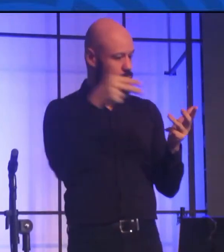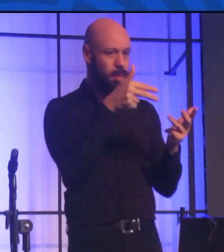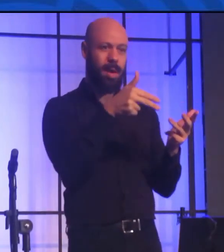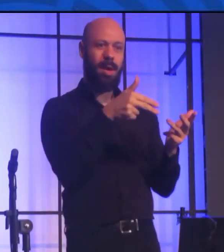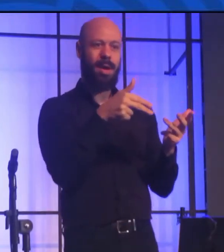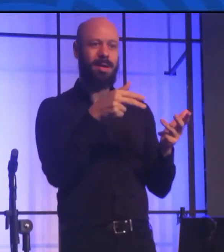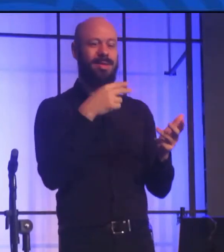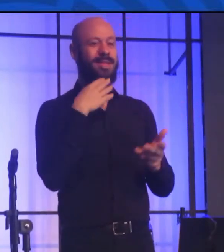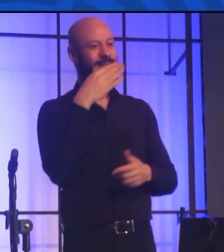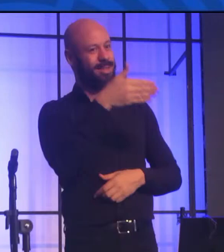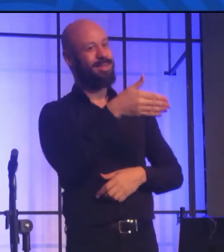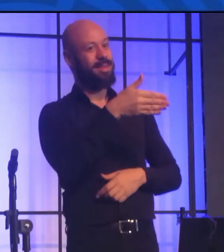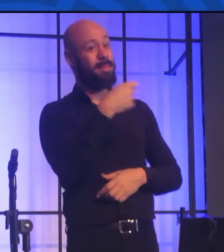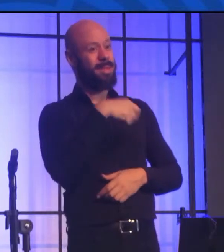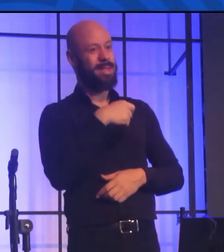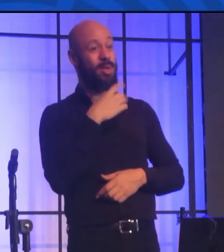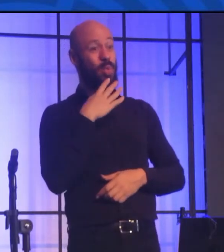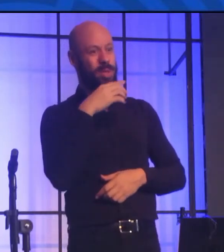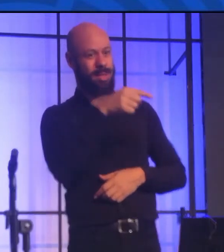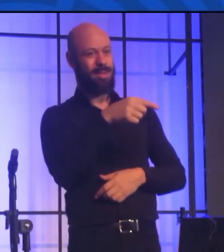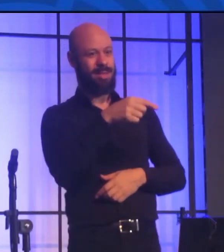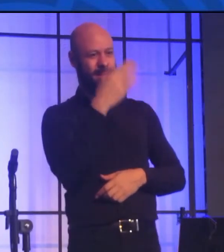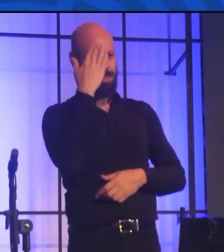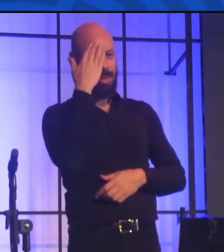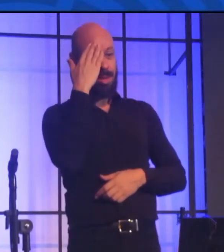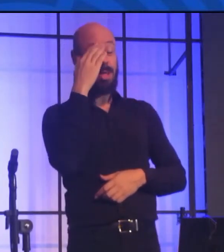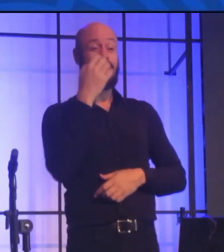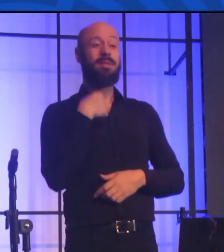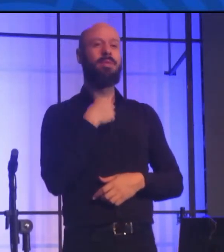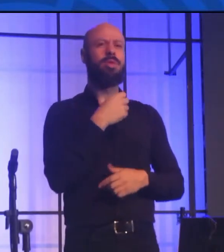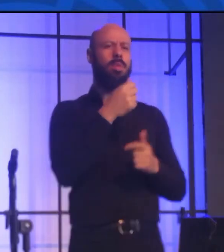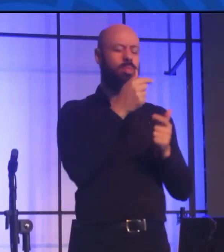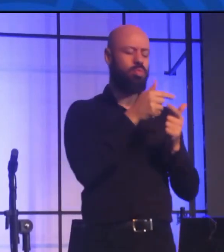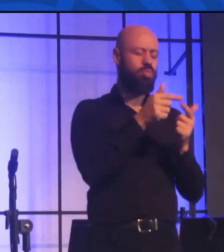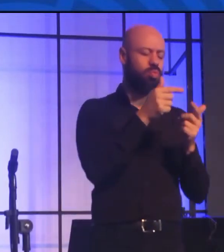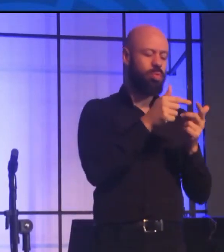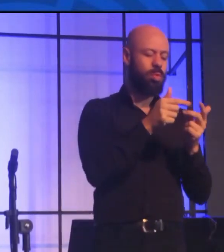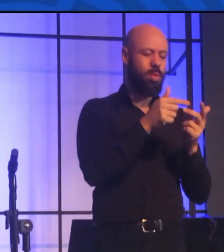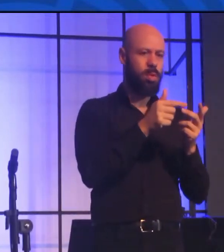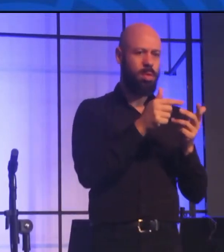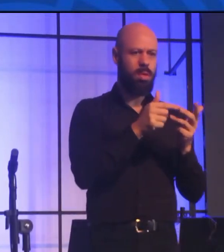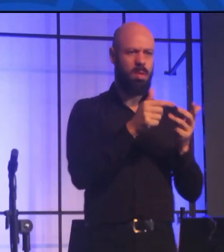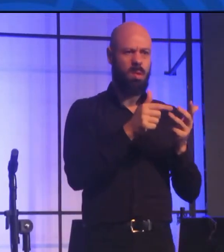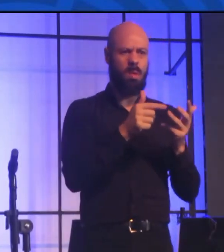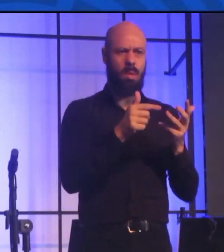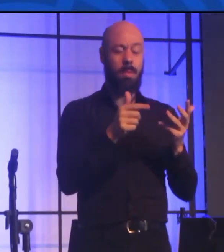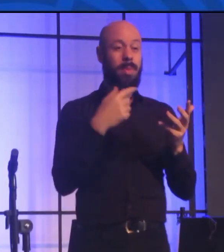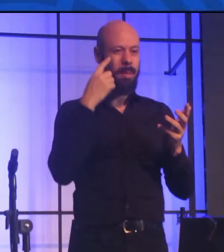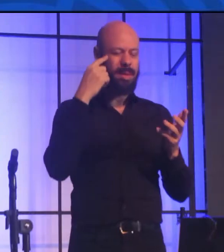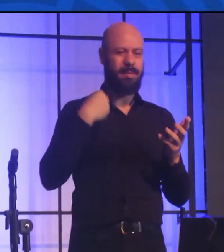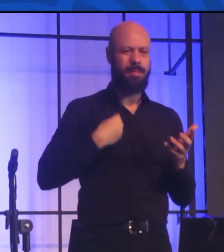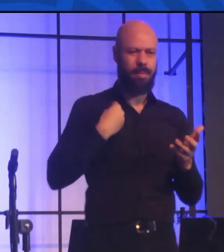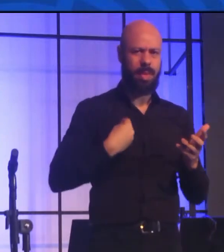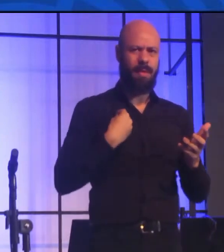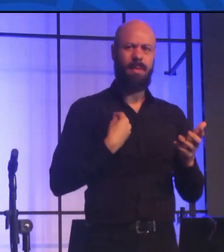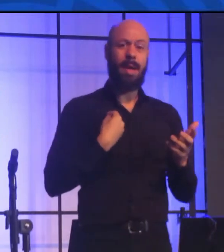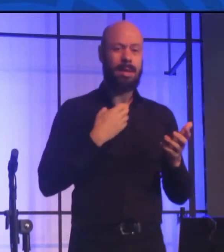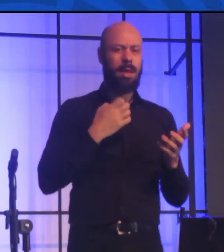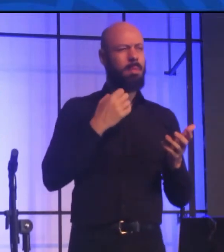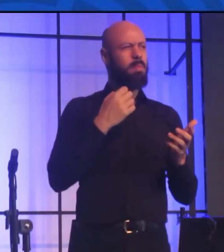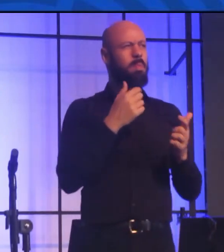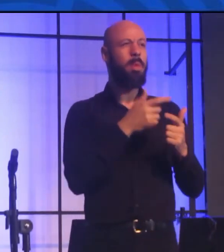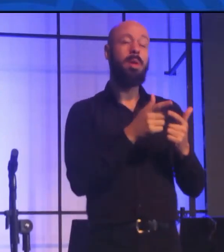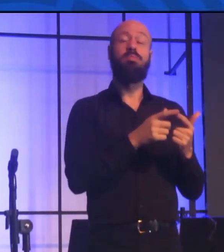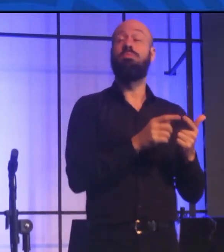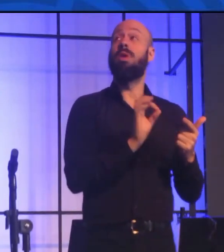não trata elas no estágio pequeno, enquanto ainda são pequenas essas coisas, elas vão